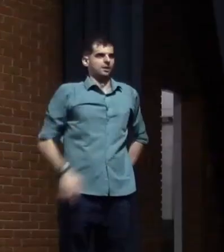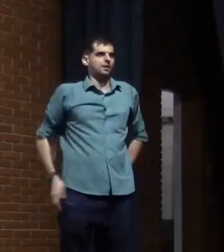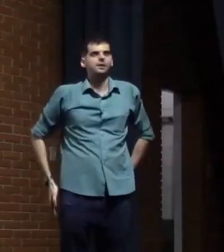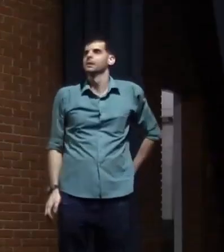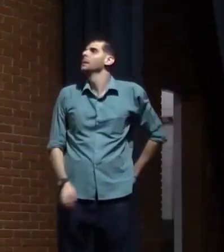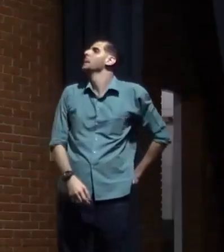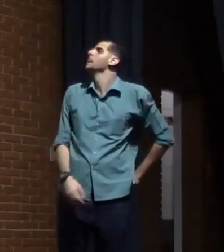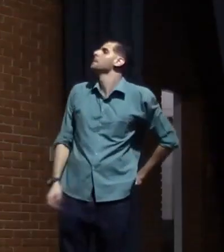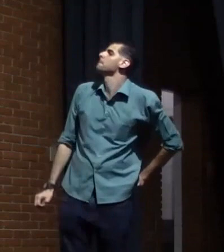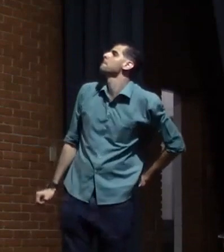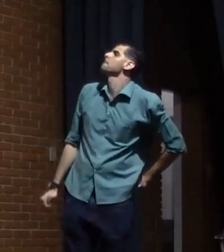Próximo slide.